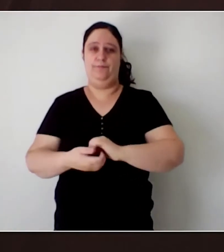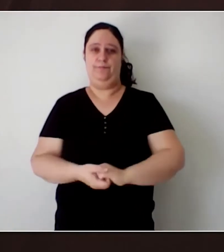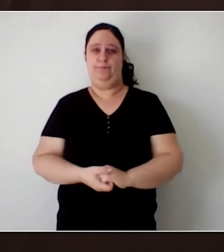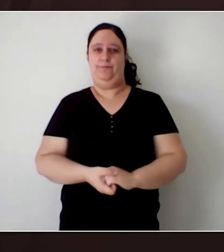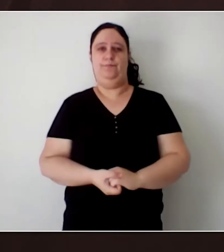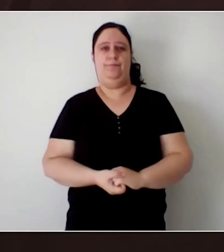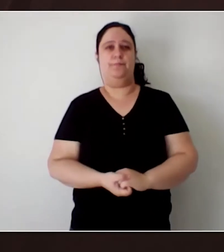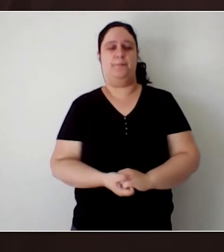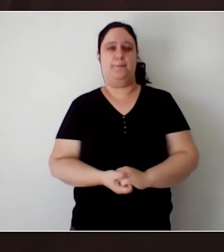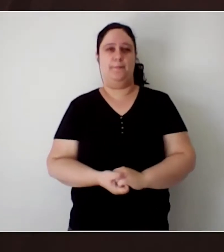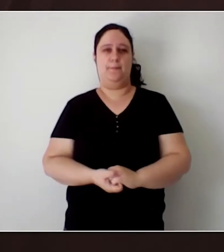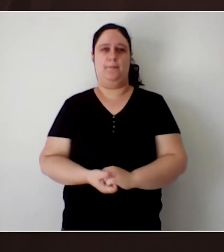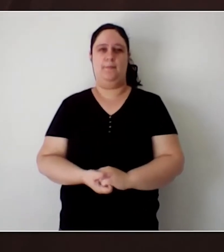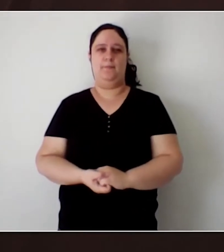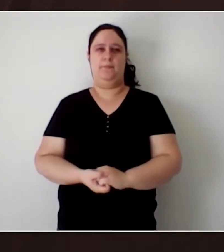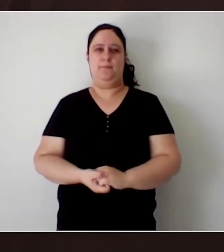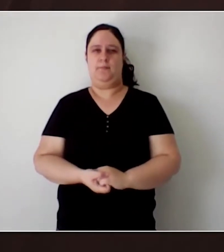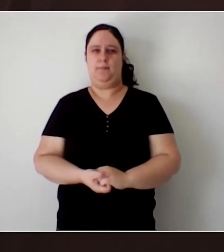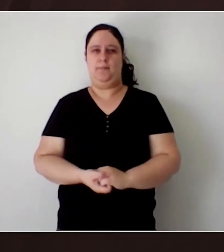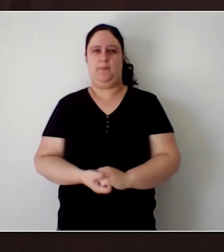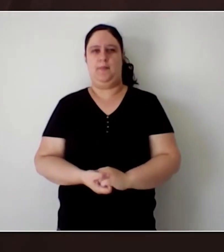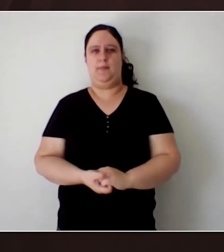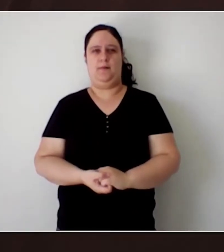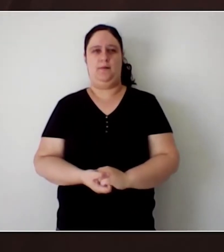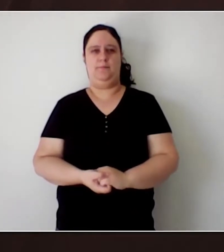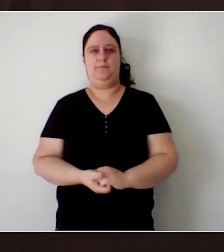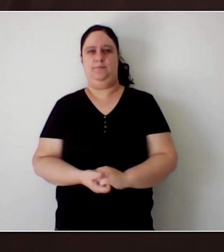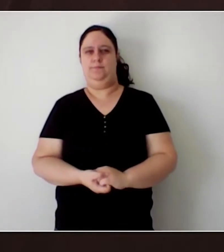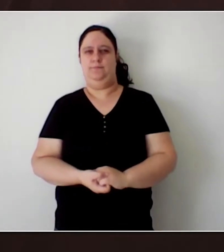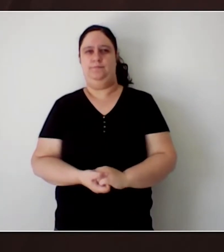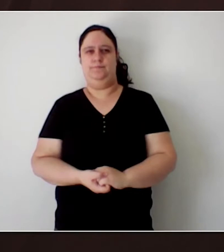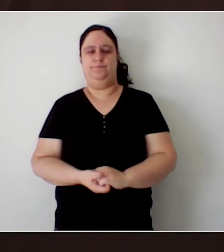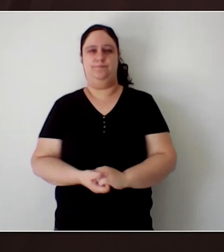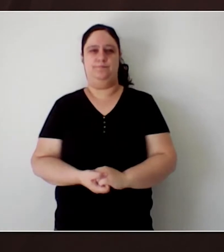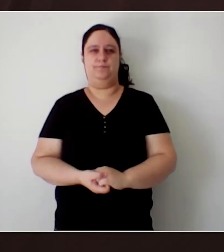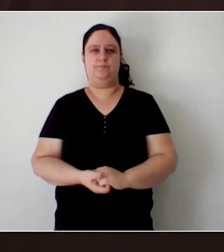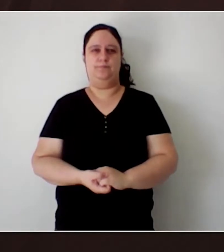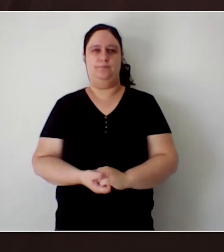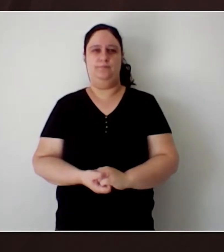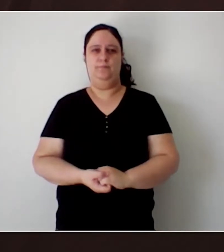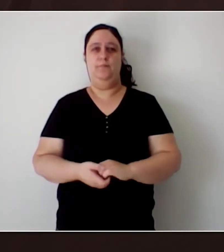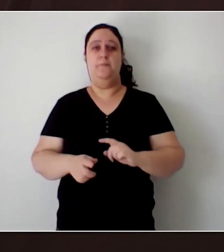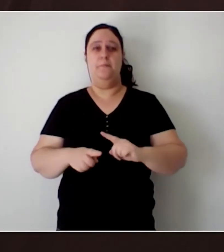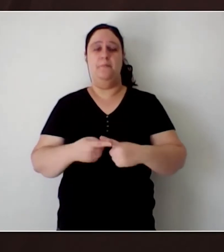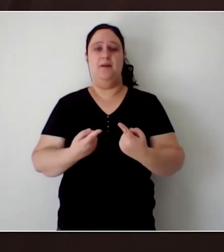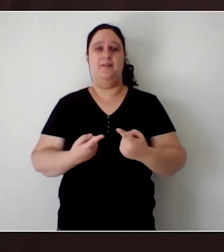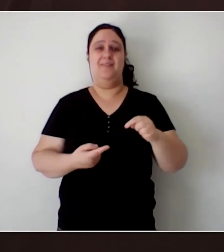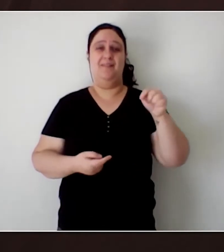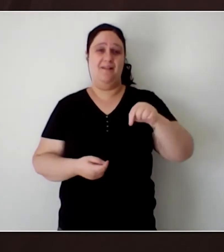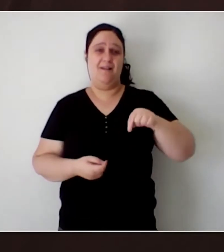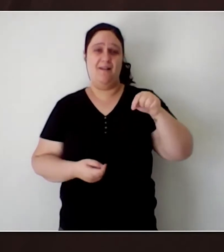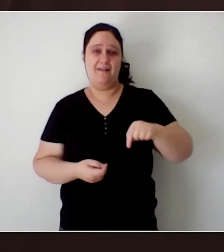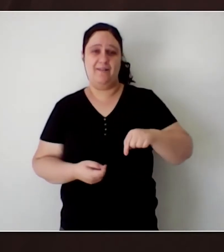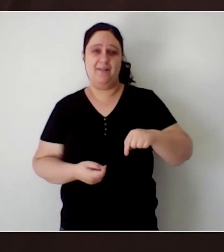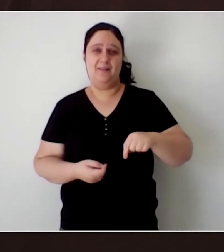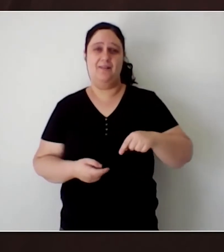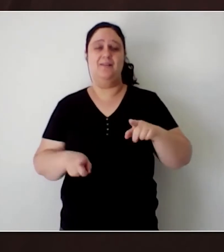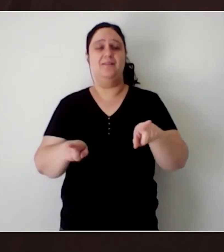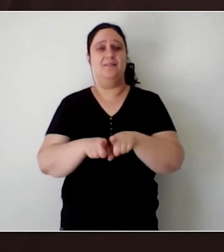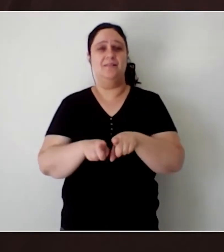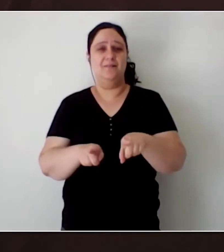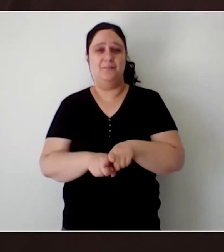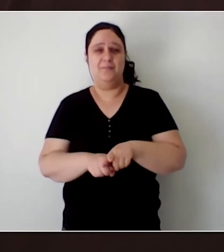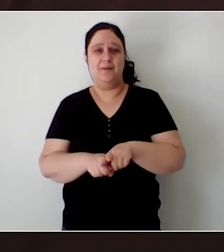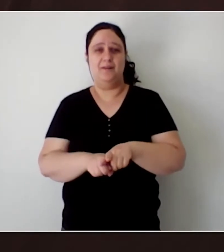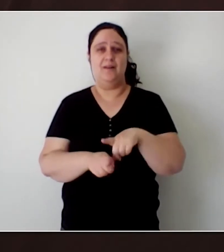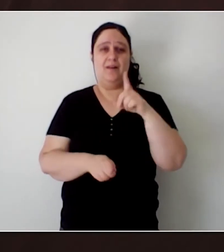essa interpretação de falso cristão também pouco se aplica no nosso contexto. No nosso contexto. Olha em